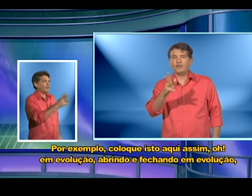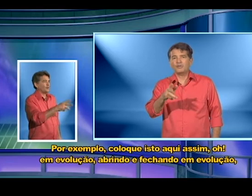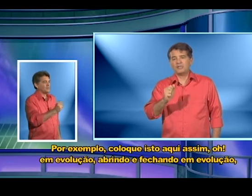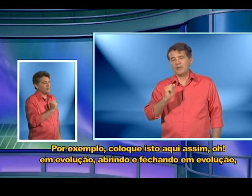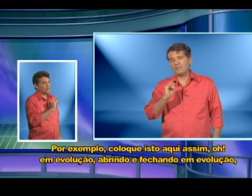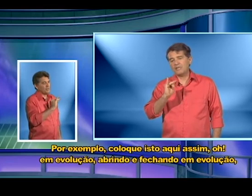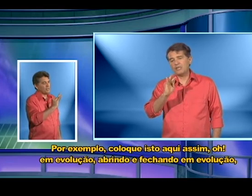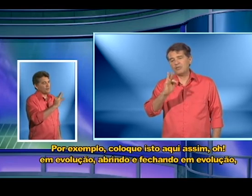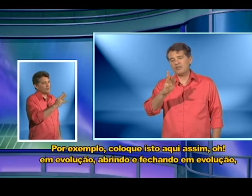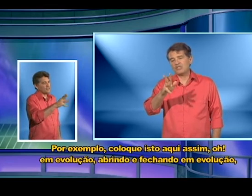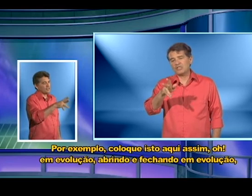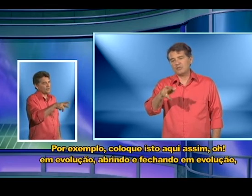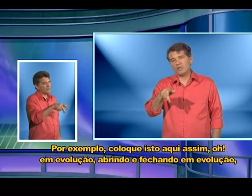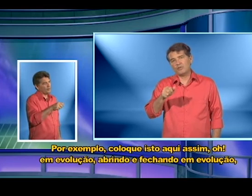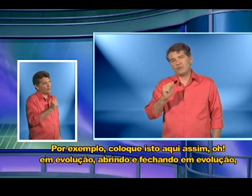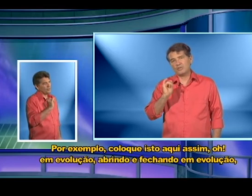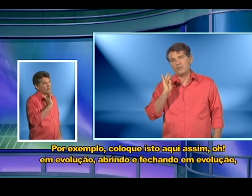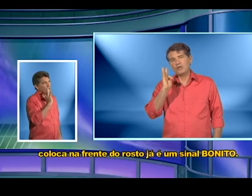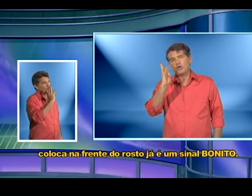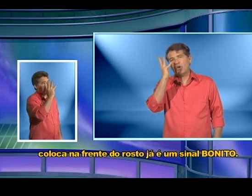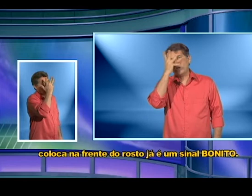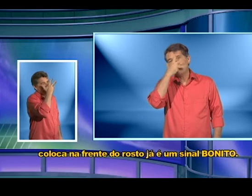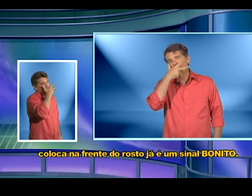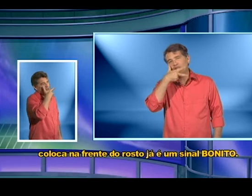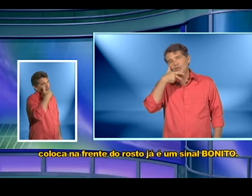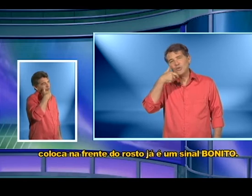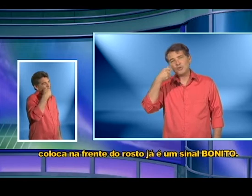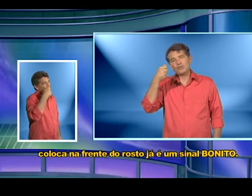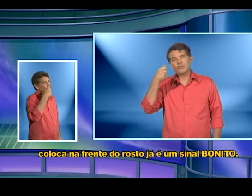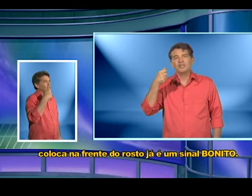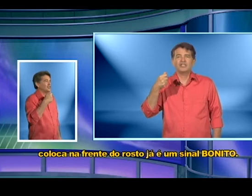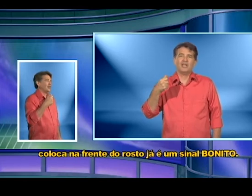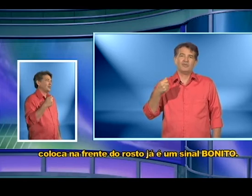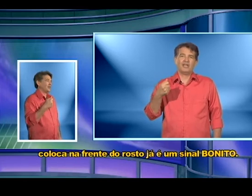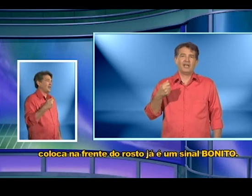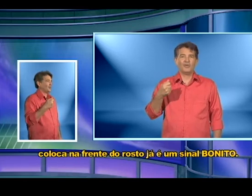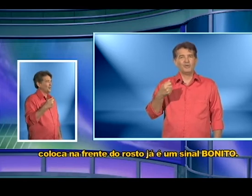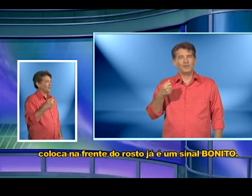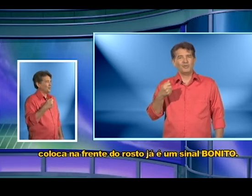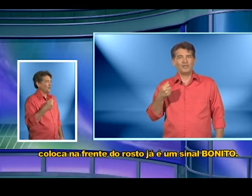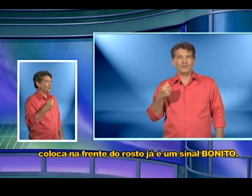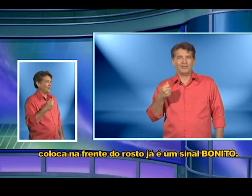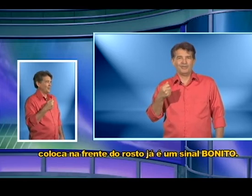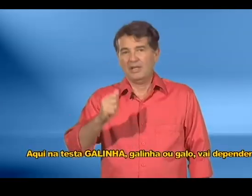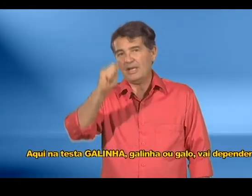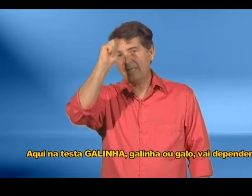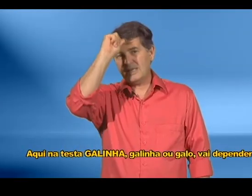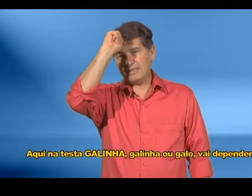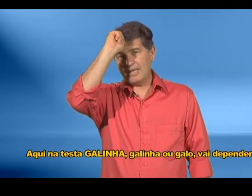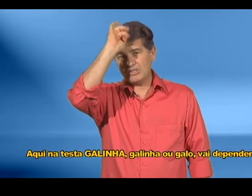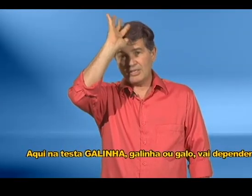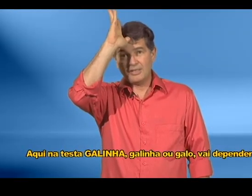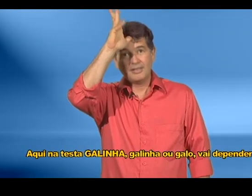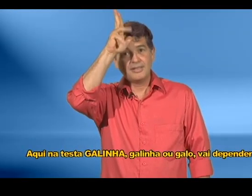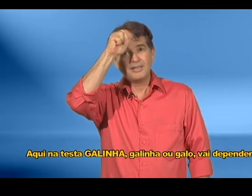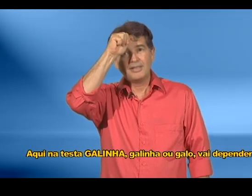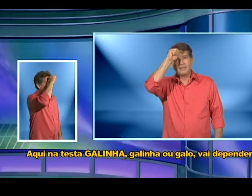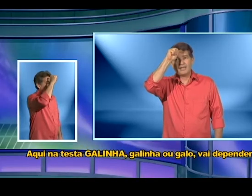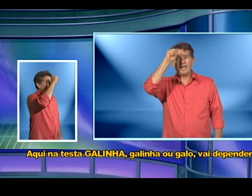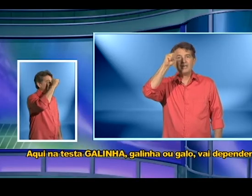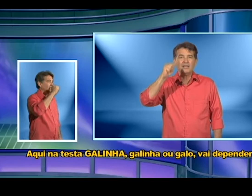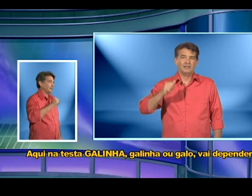em evolução, abrindo e fechando em evolução. Coloca na frente do rosto, já é um sinal bonito. Aqui na testa,